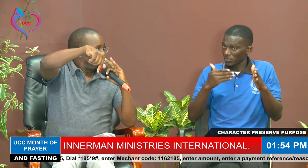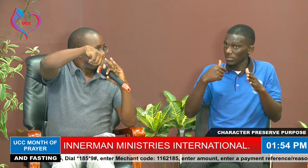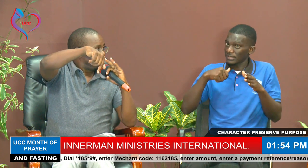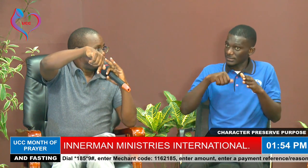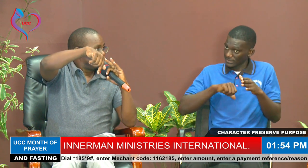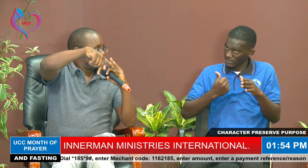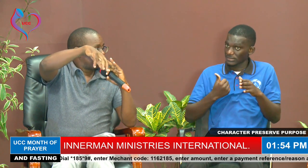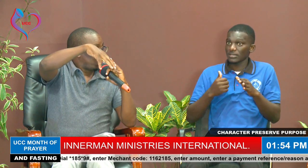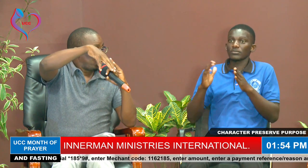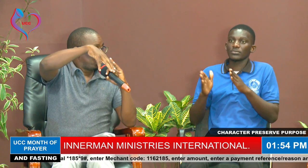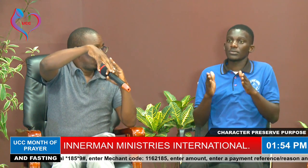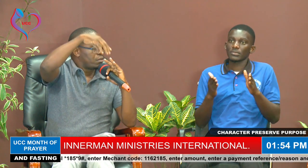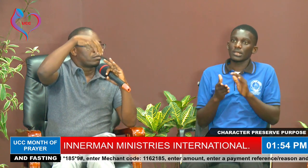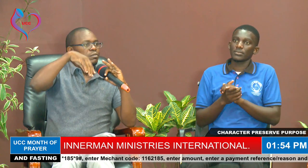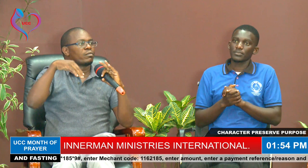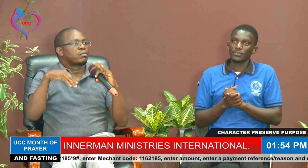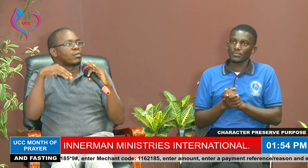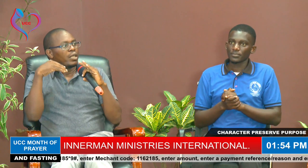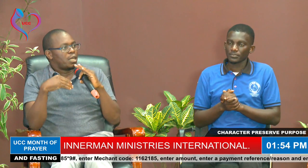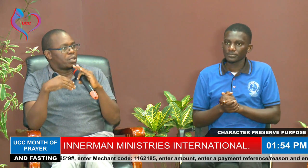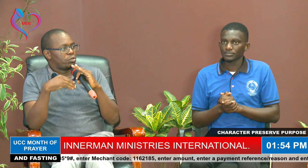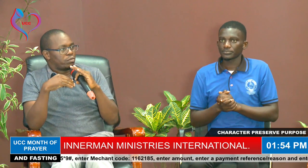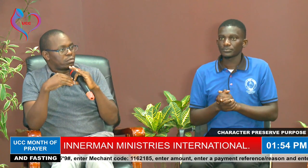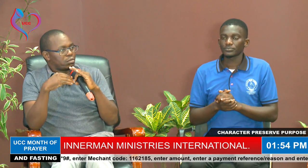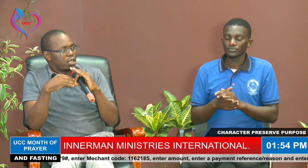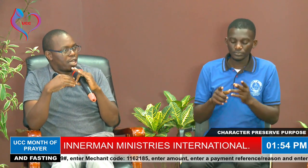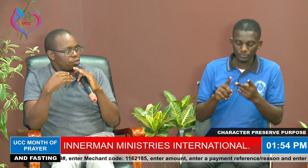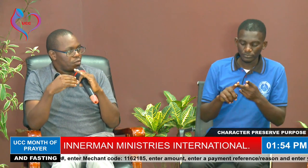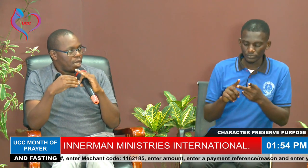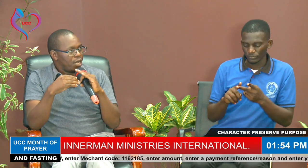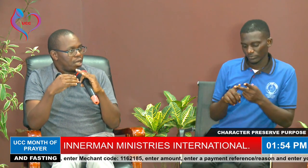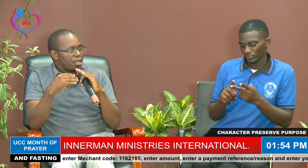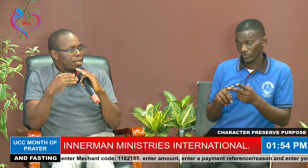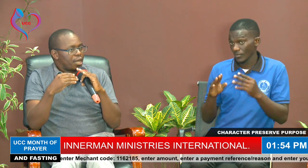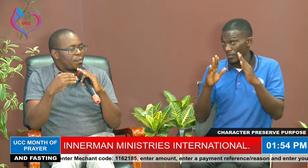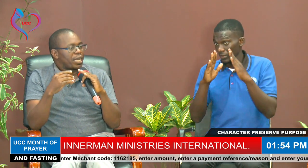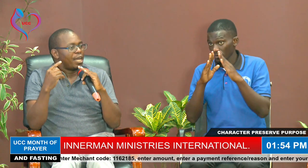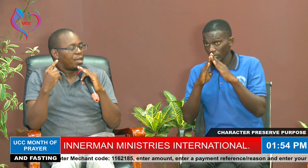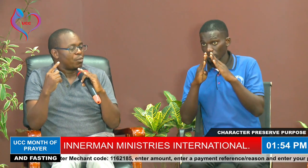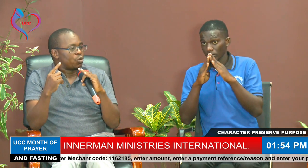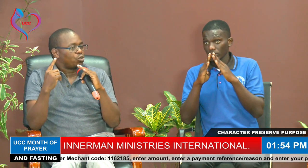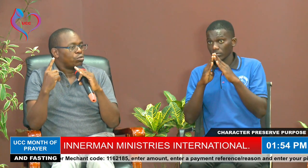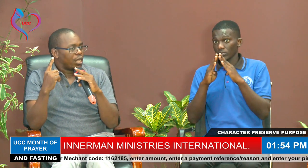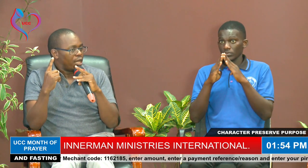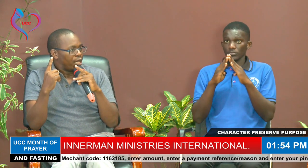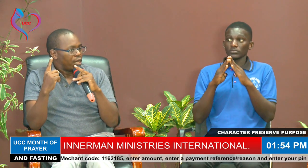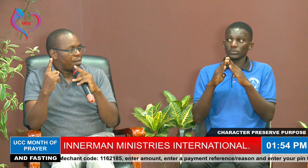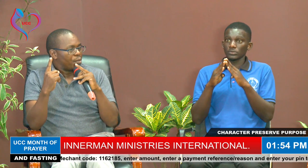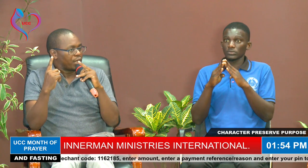Mina nesebo number 2 enyumba baganda be mukumutunda